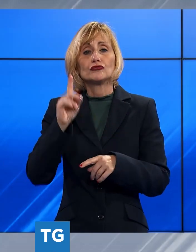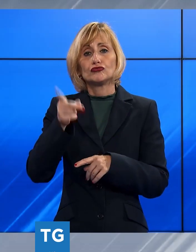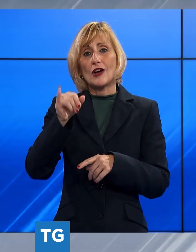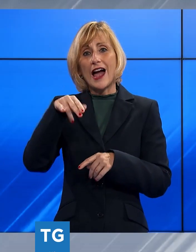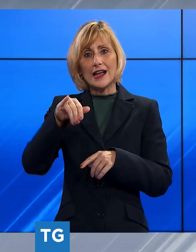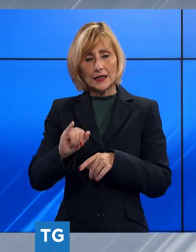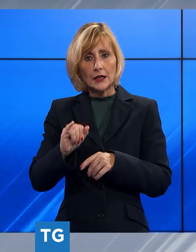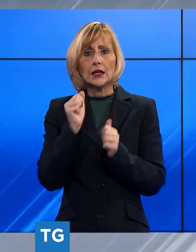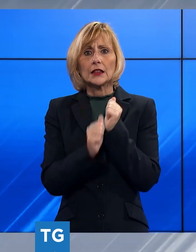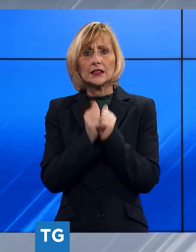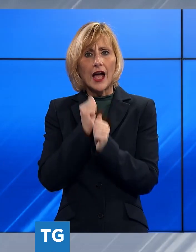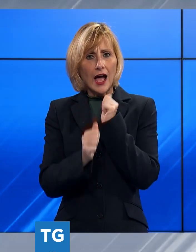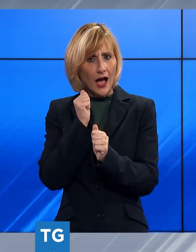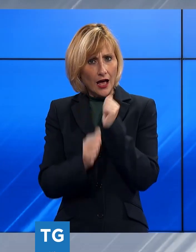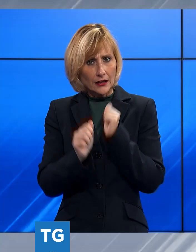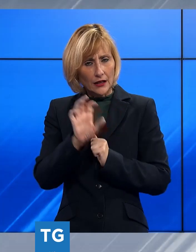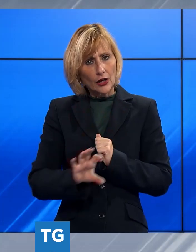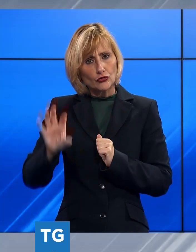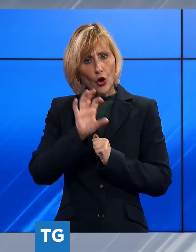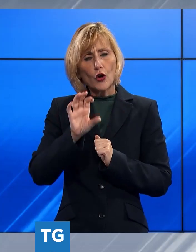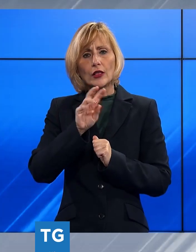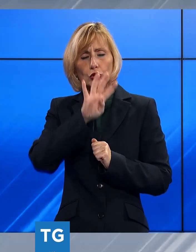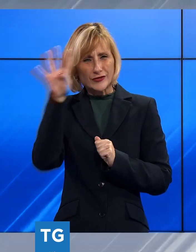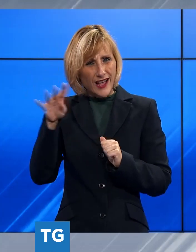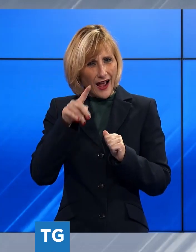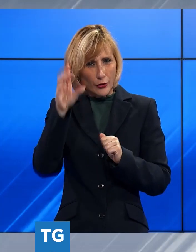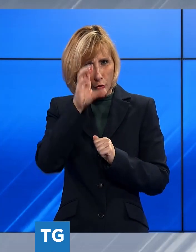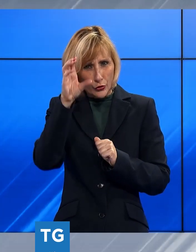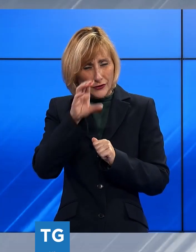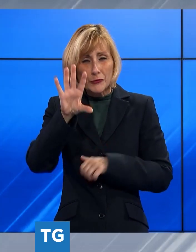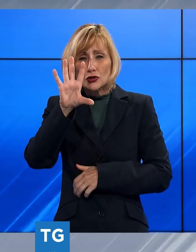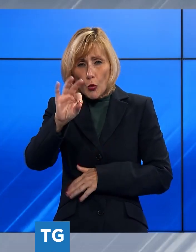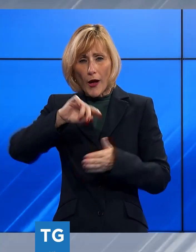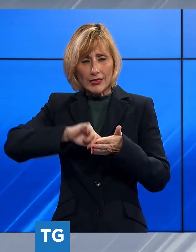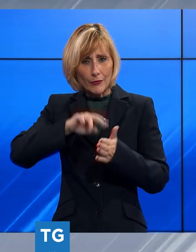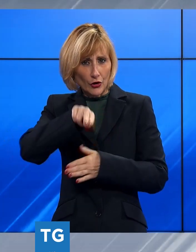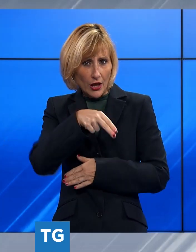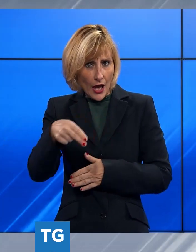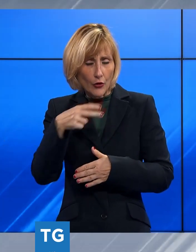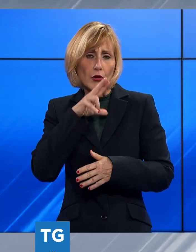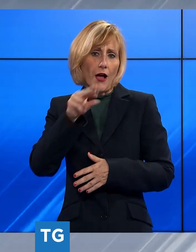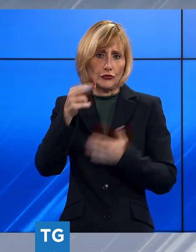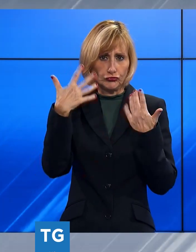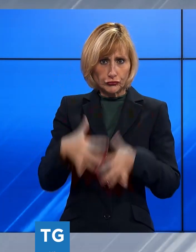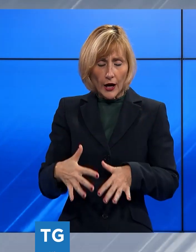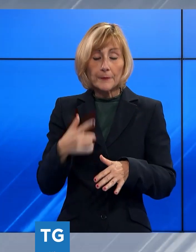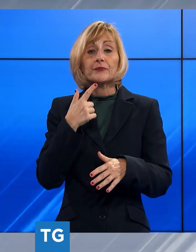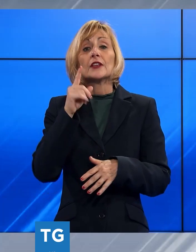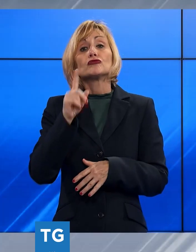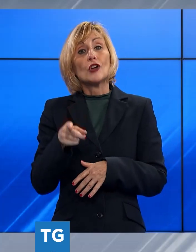al turismo intorno ai 50 milioni di euro proprio Giani ha avanzato una proposta che è stata